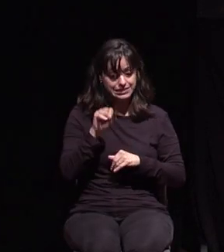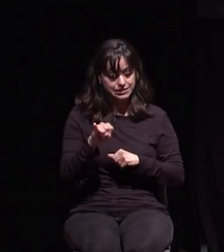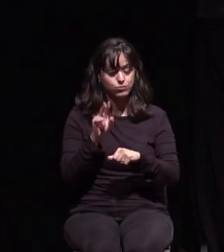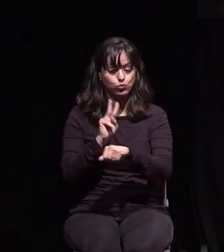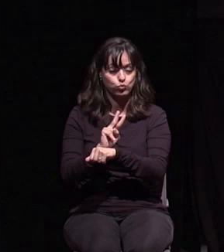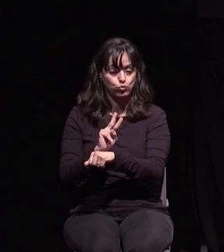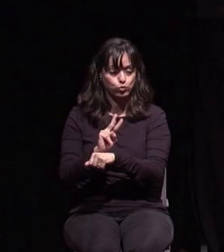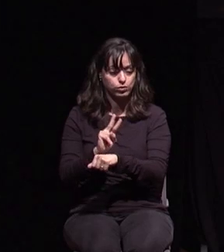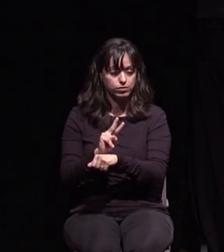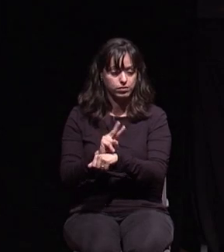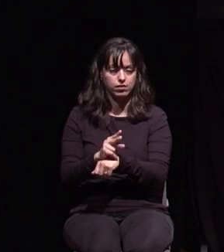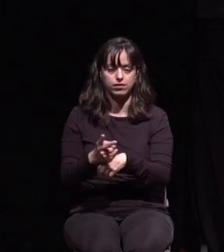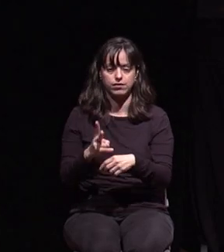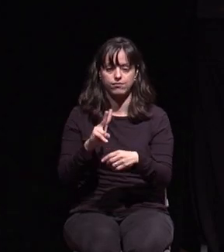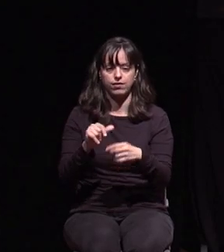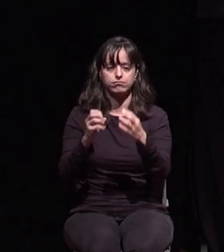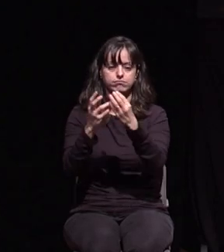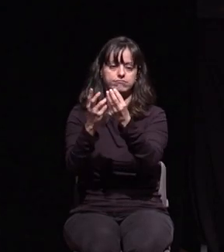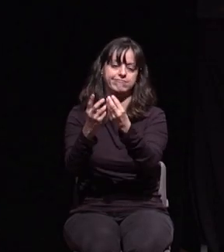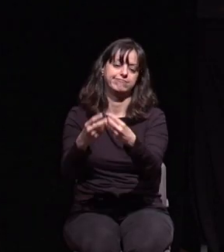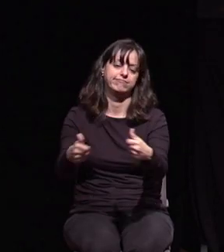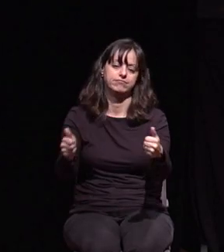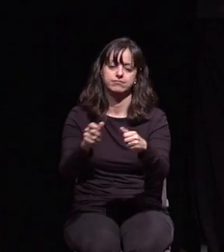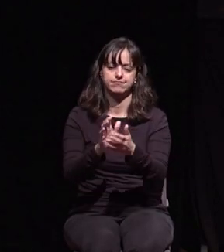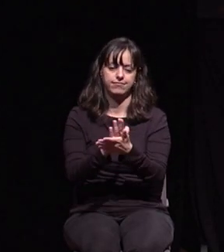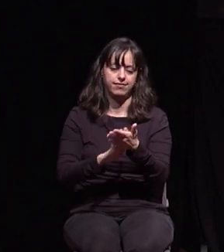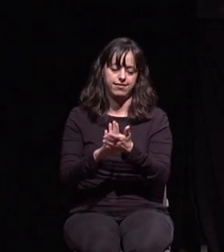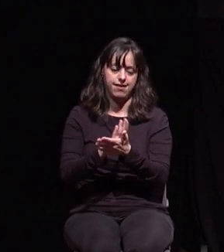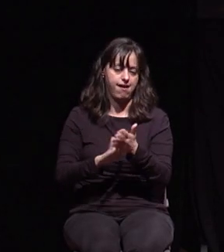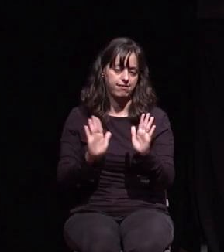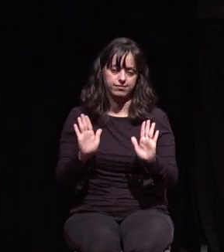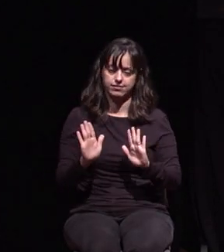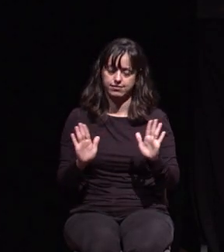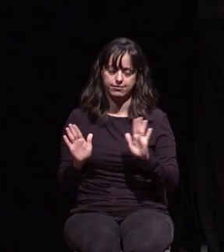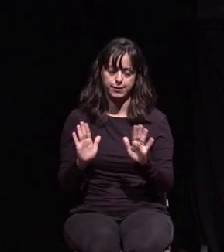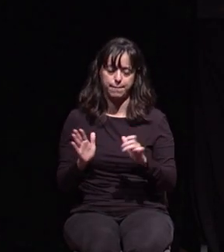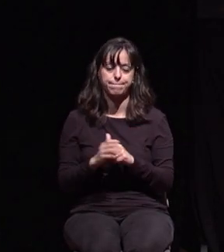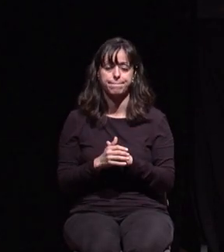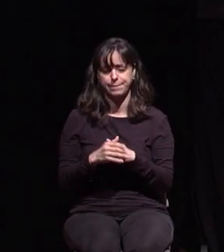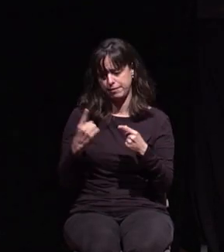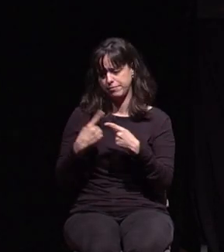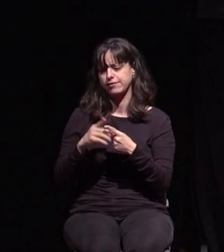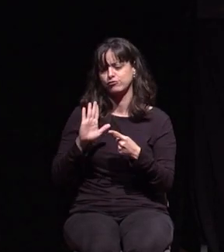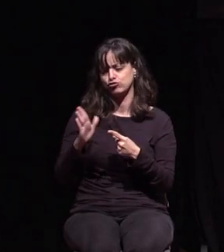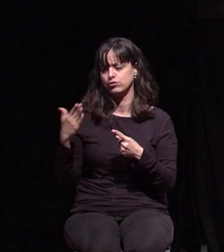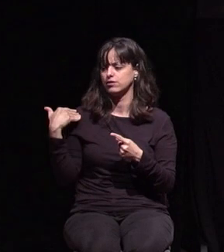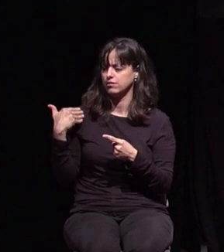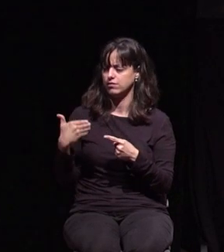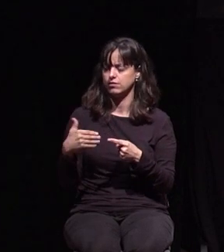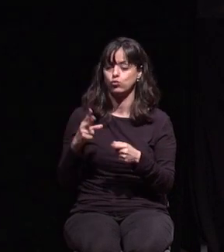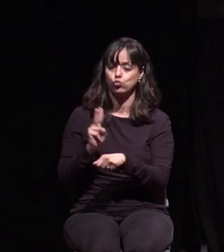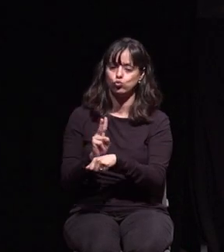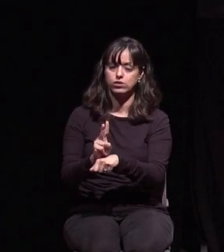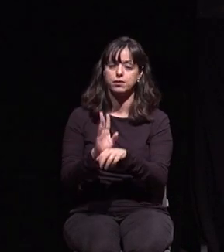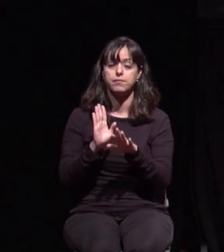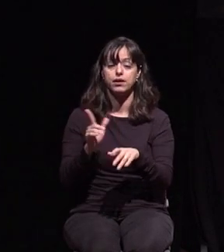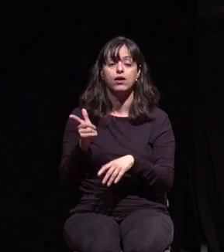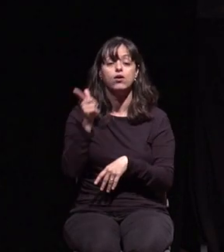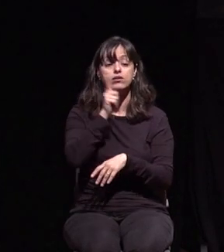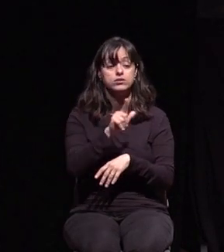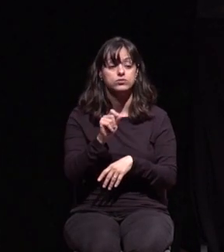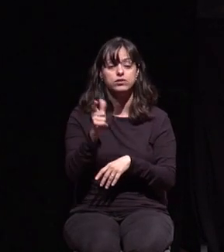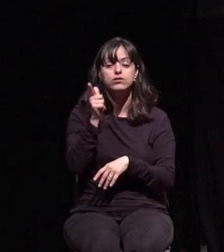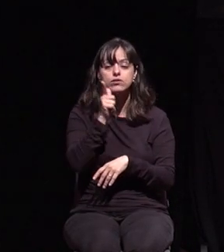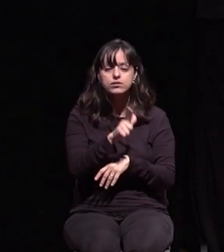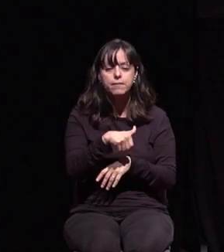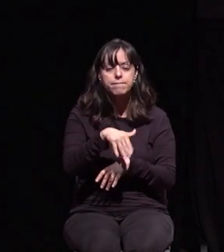que leve ele a uma ruína ou alguma coisa assim, basta ser bem cuidado, como já vem sendo bem cuidado. O que acontece é que a gente conseguiu estabelecer